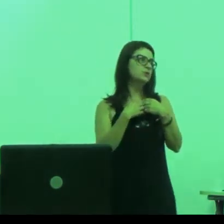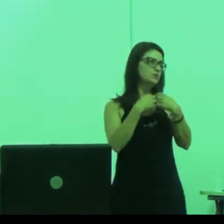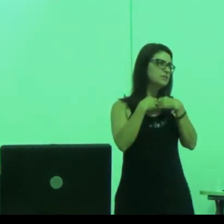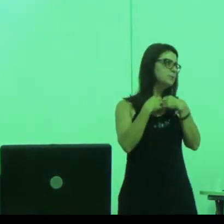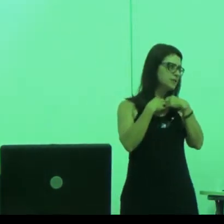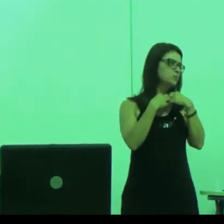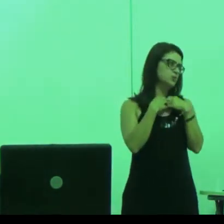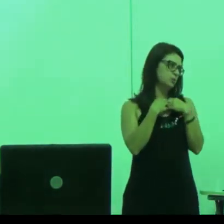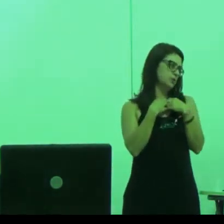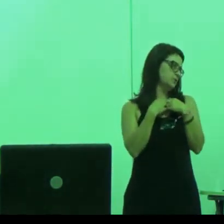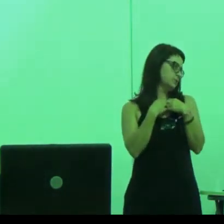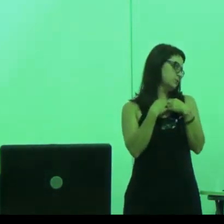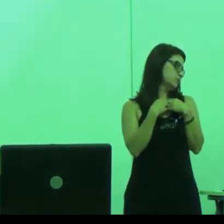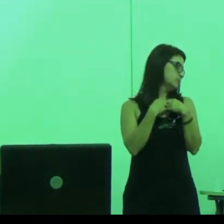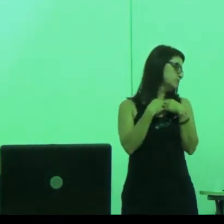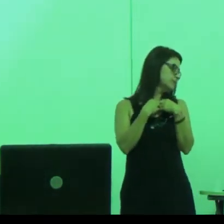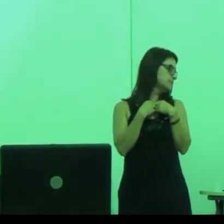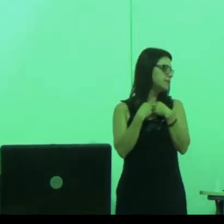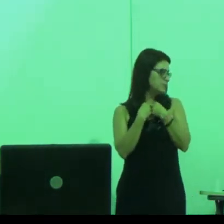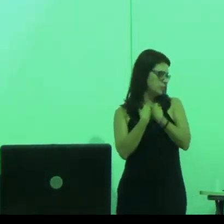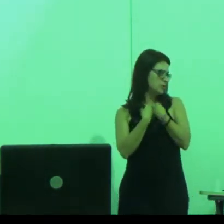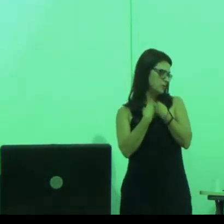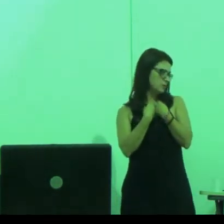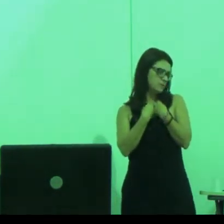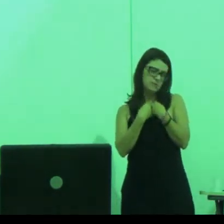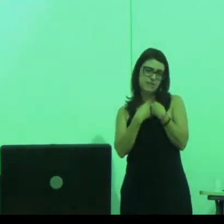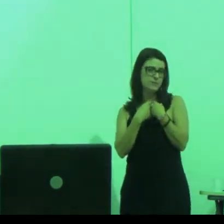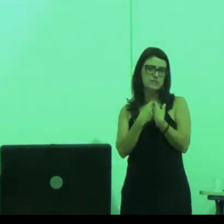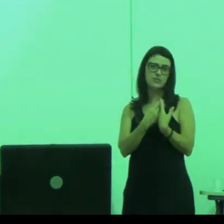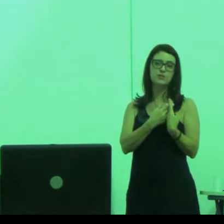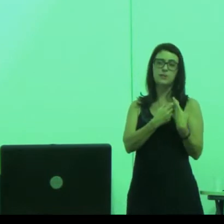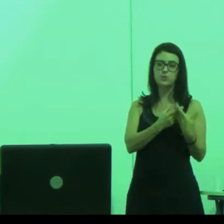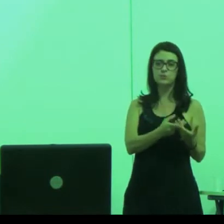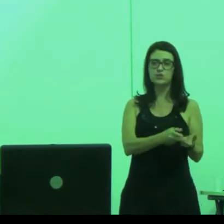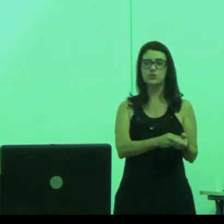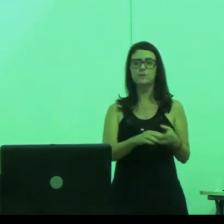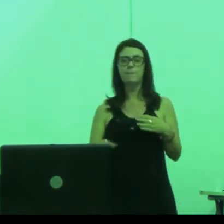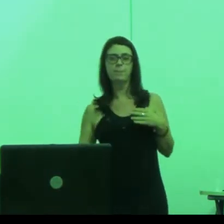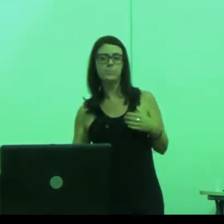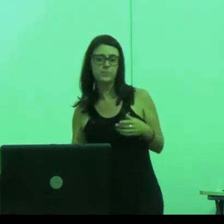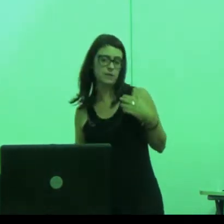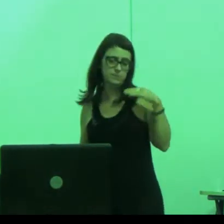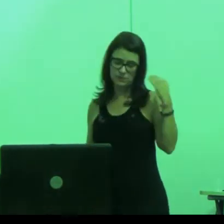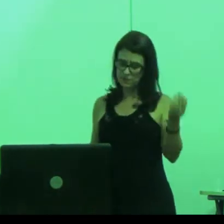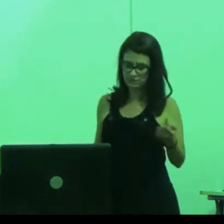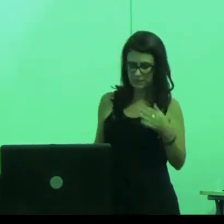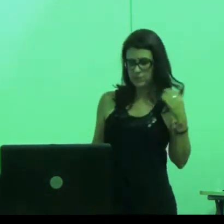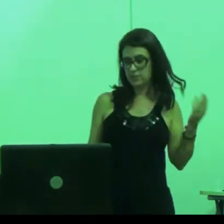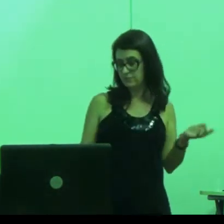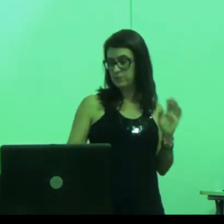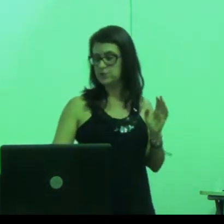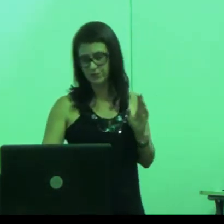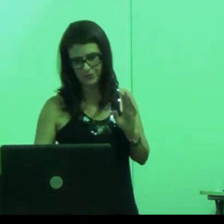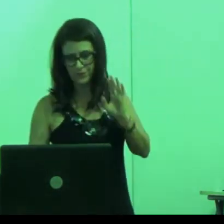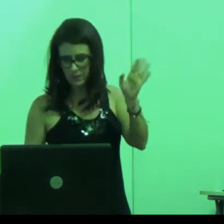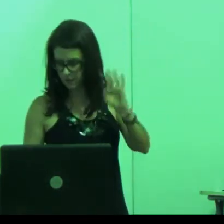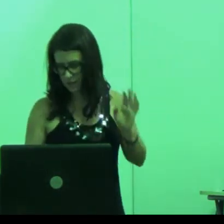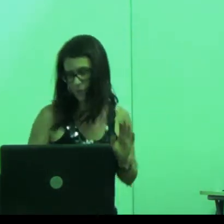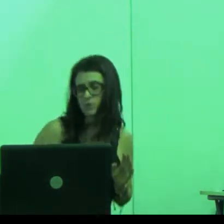você mesmo do seu texto. A gente vai sempre mexer, sempre você acha que ainda pode mexer. Né? Que vai mexer, que vai mexer. É a cultura